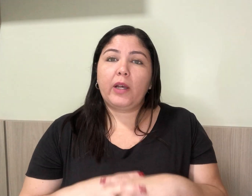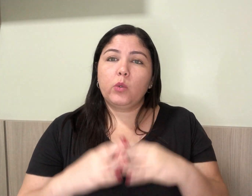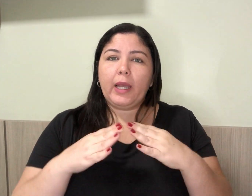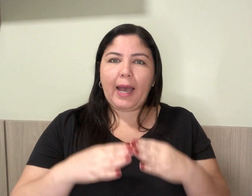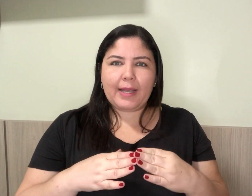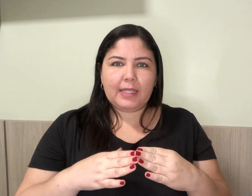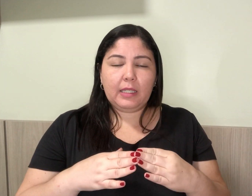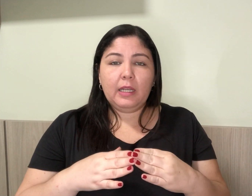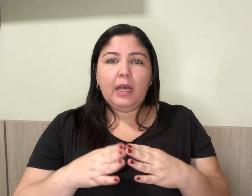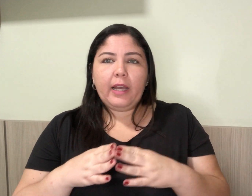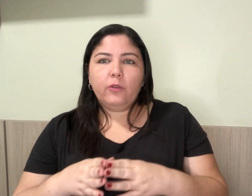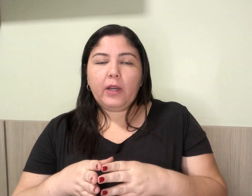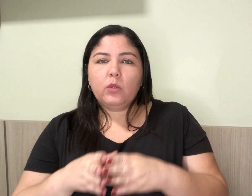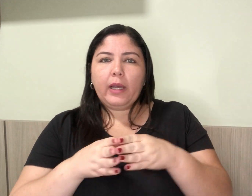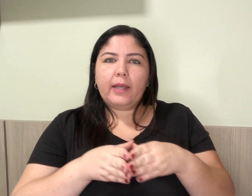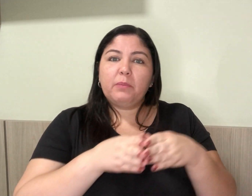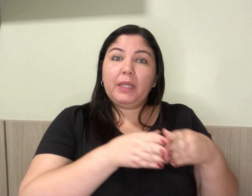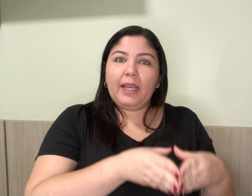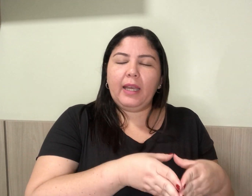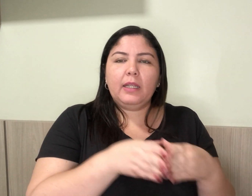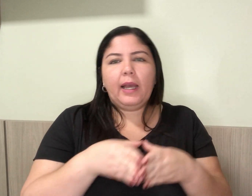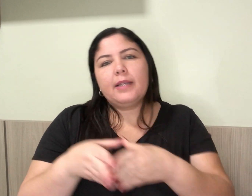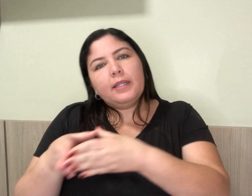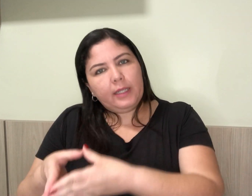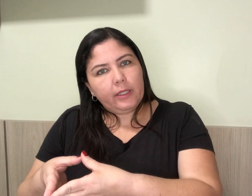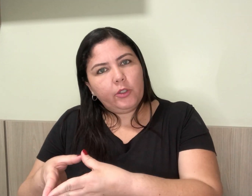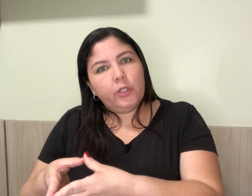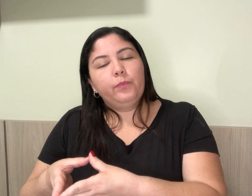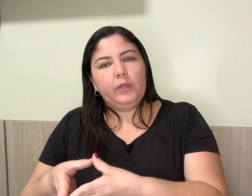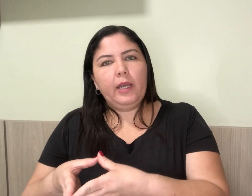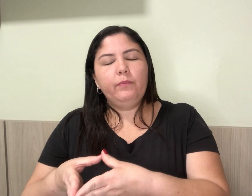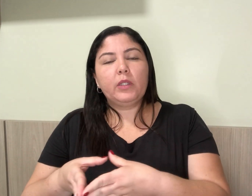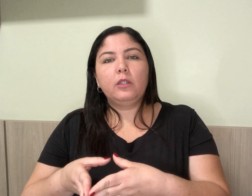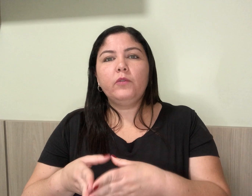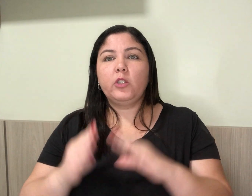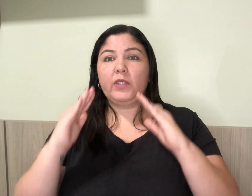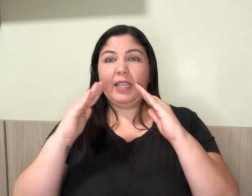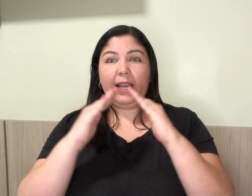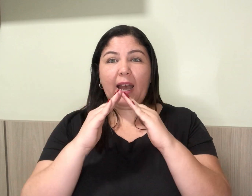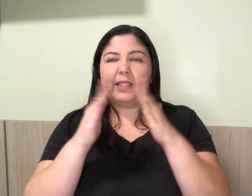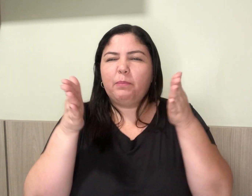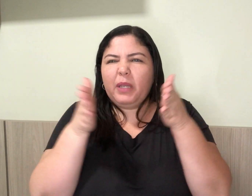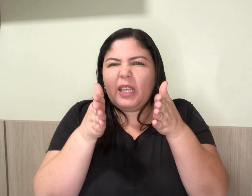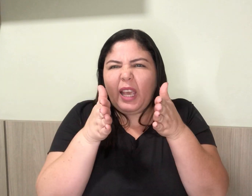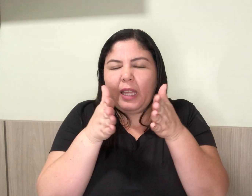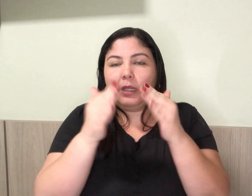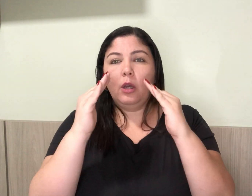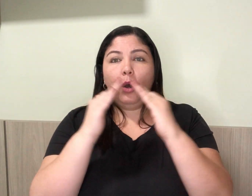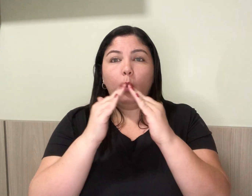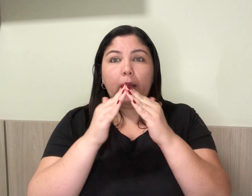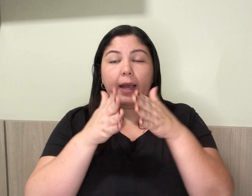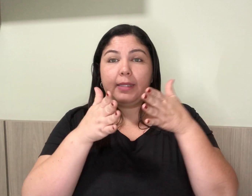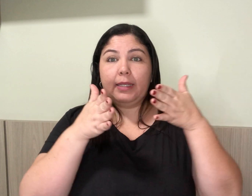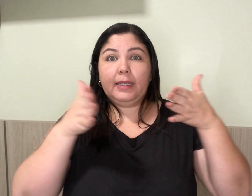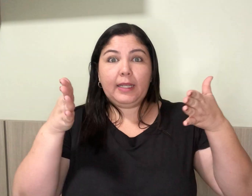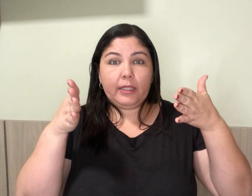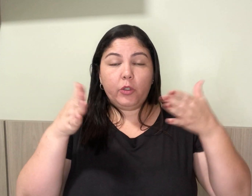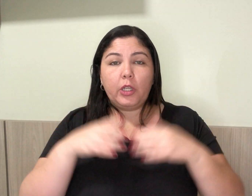faço casa, aí eu faço casa pequena, casa grande, né? Então, em vez de fazer casa pequena ou casa grande, a